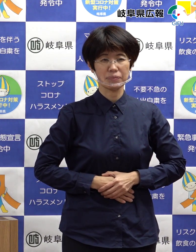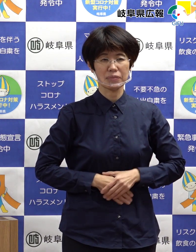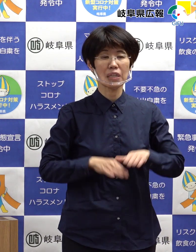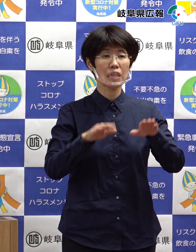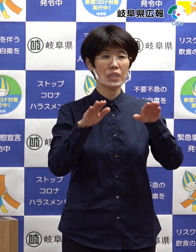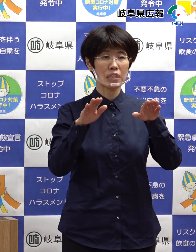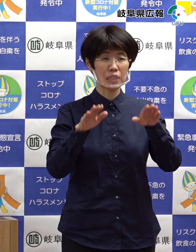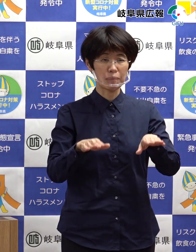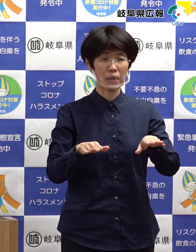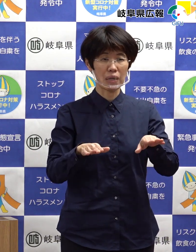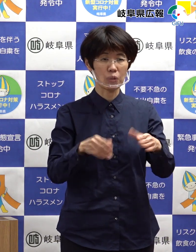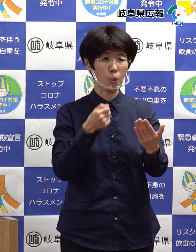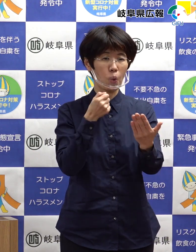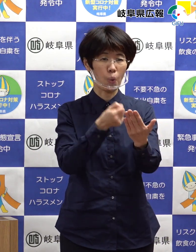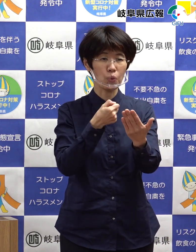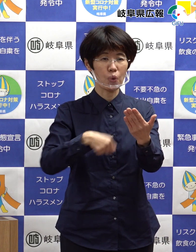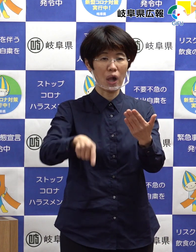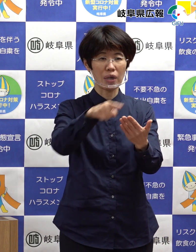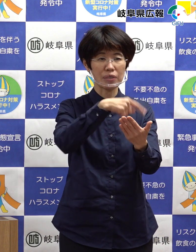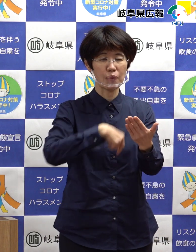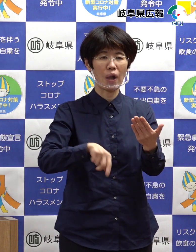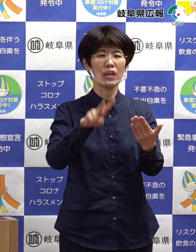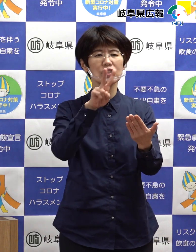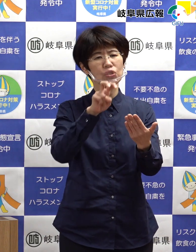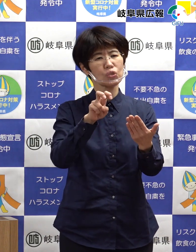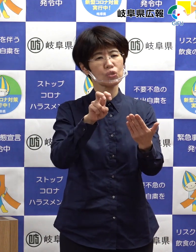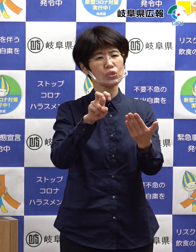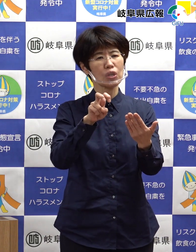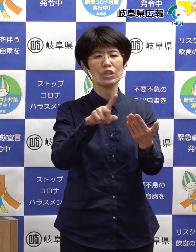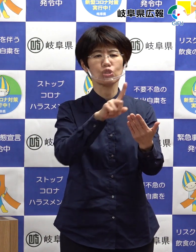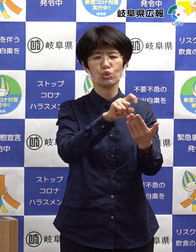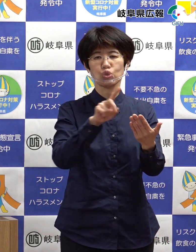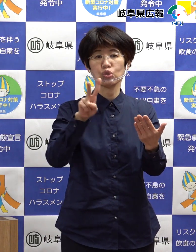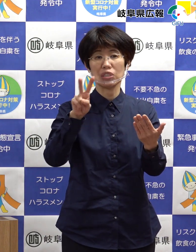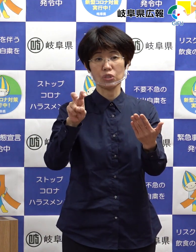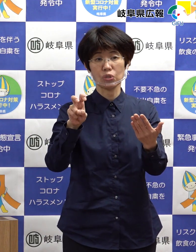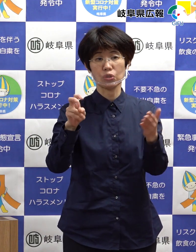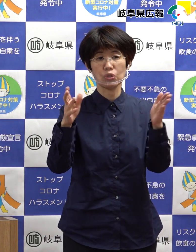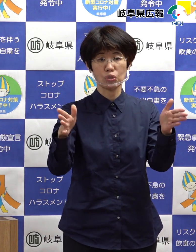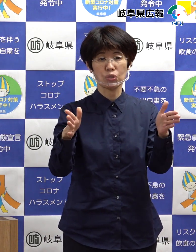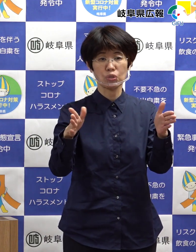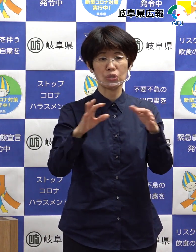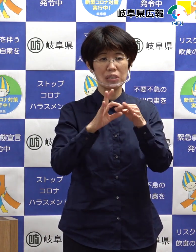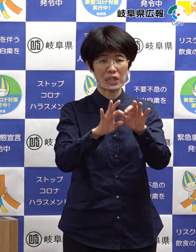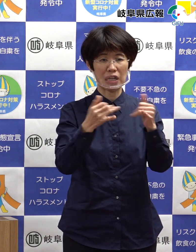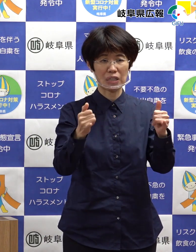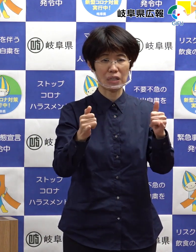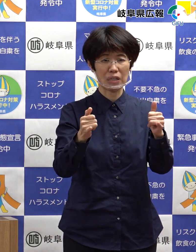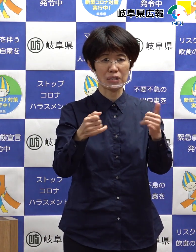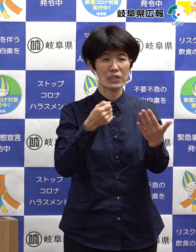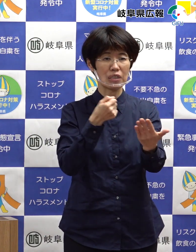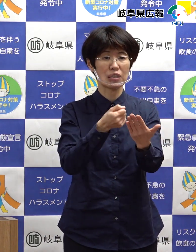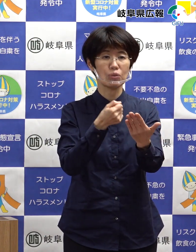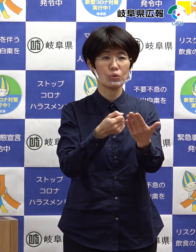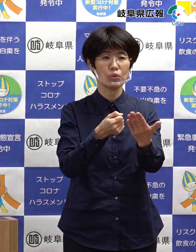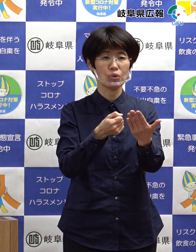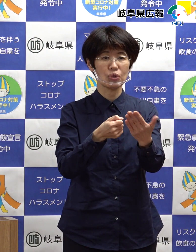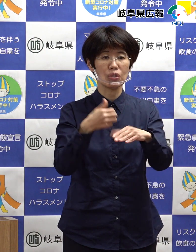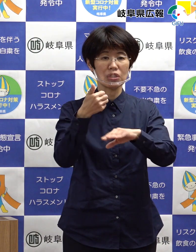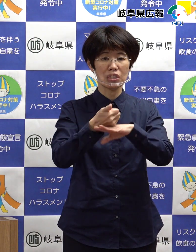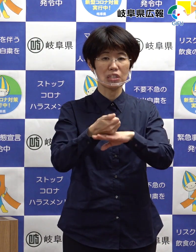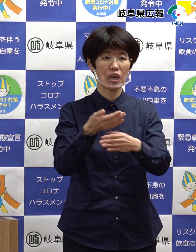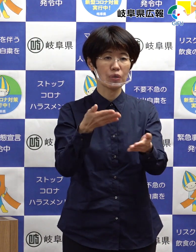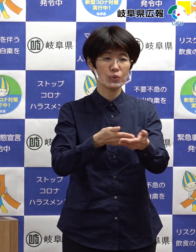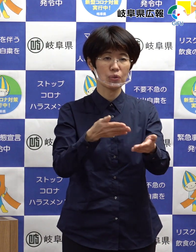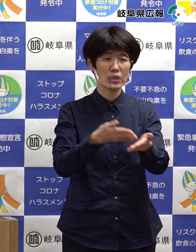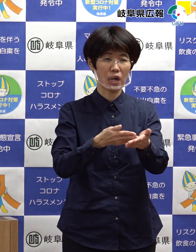現時点で報道の範囲では10人から20人ほどの関与ということになってますけれども、先ほど知事がおっし